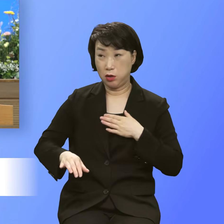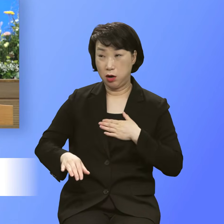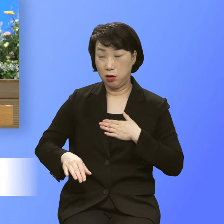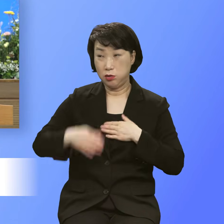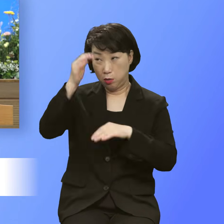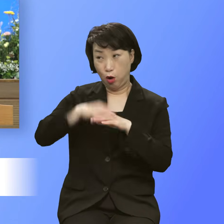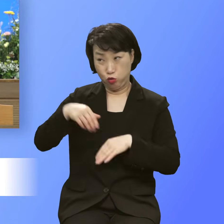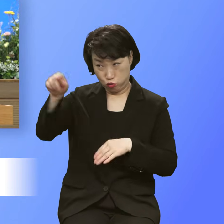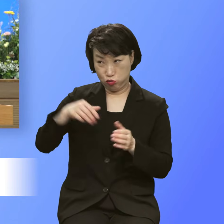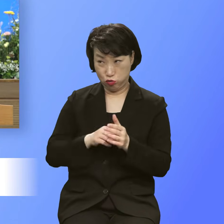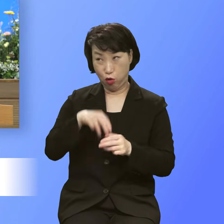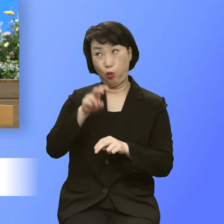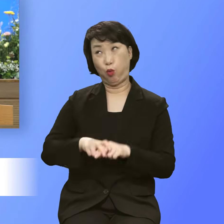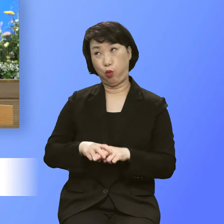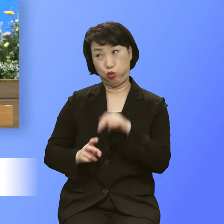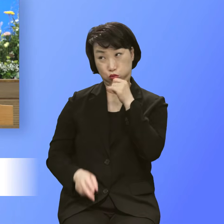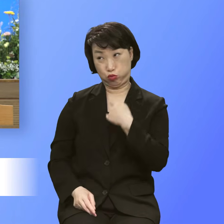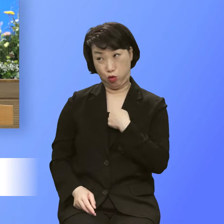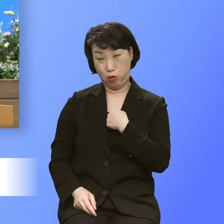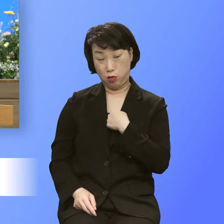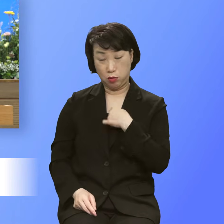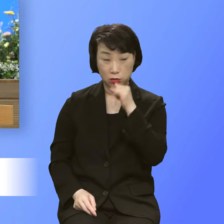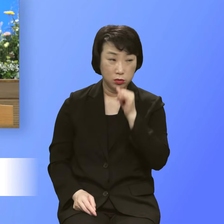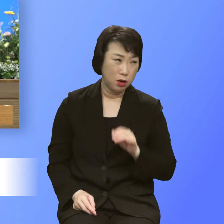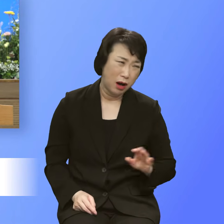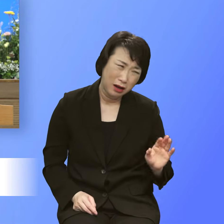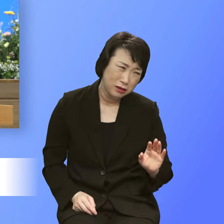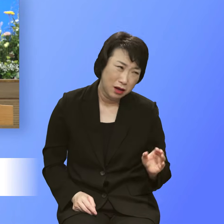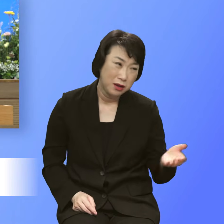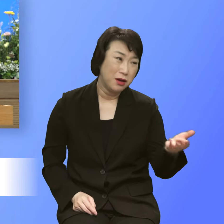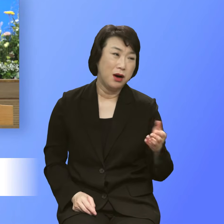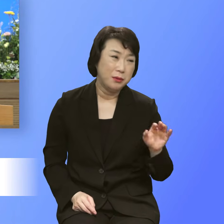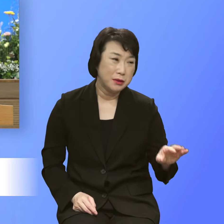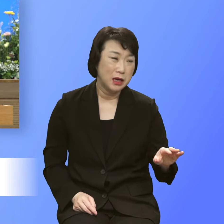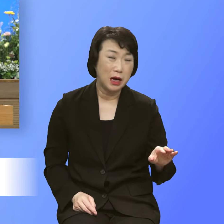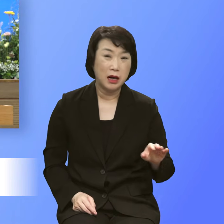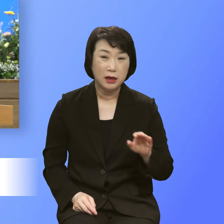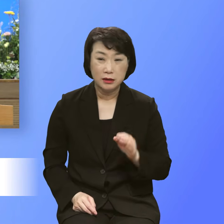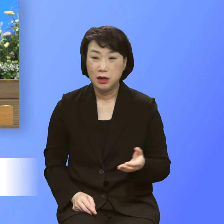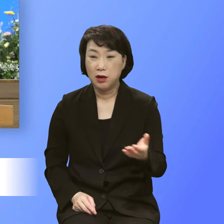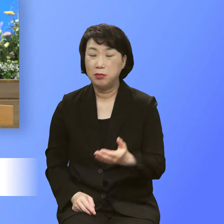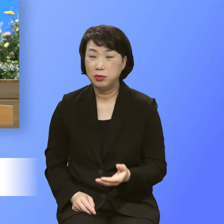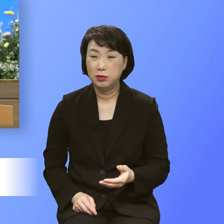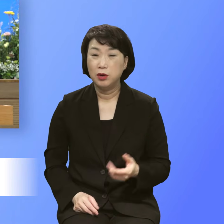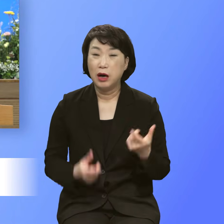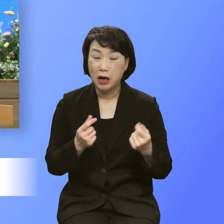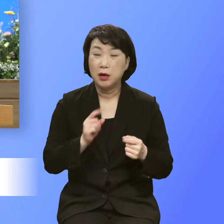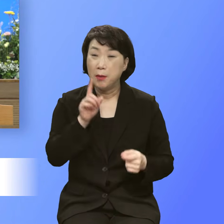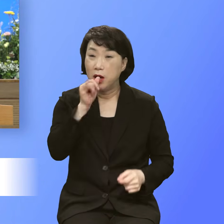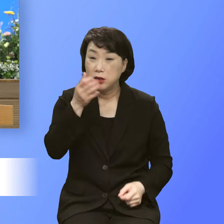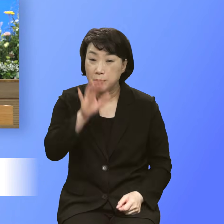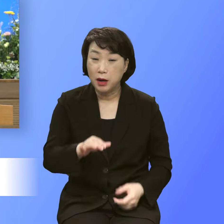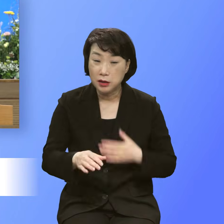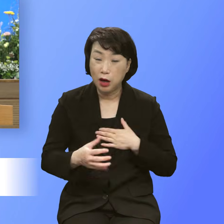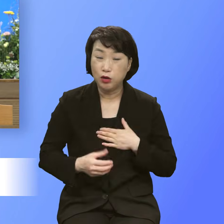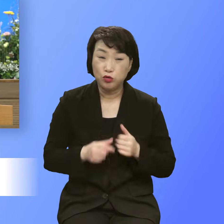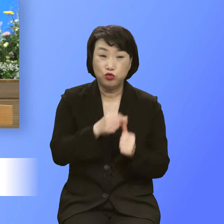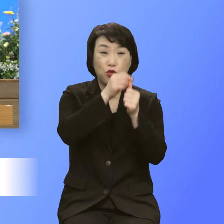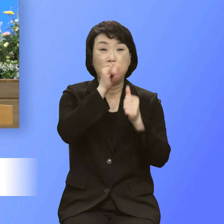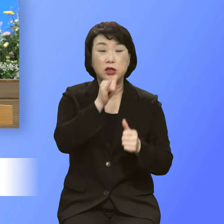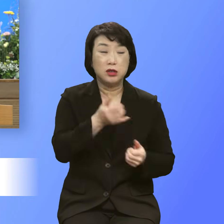주일날 이렇게 예배 드리고 앉았잖아. 여러분 잘 들어. 이렇게 말하면서 내게도 구원이